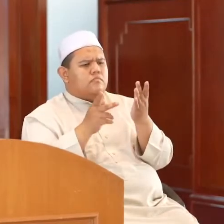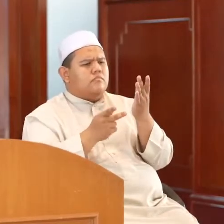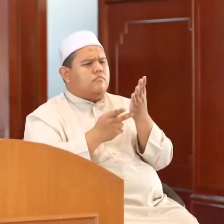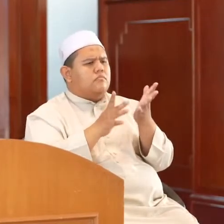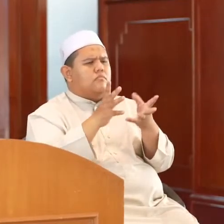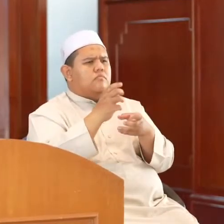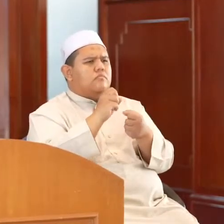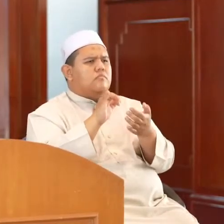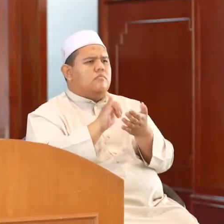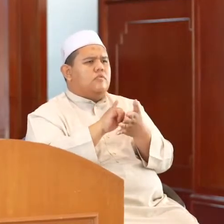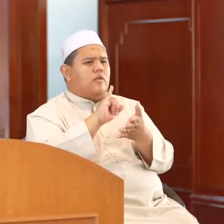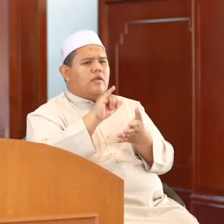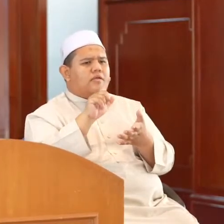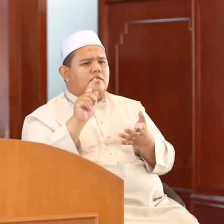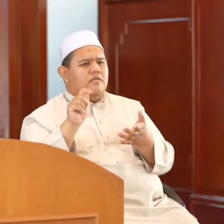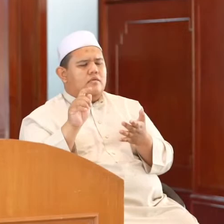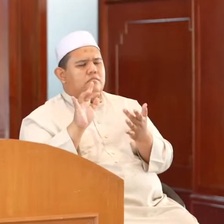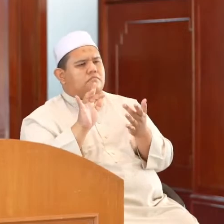macam-macam.